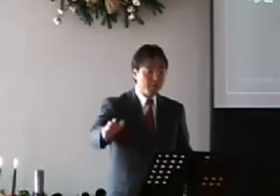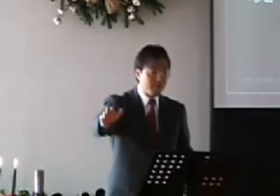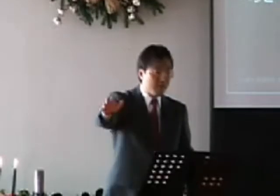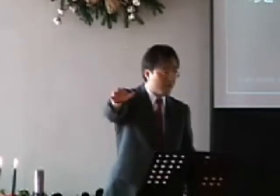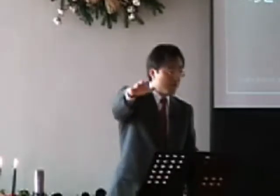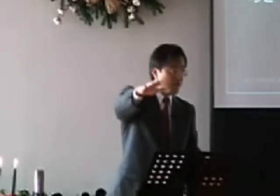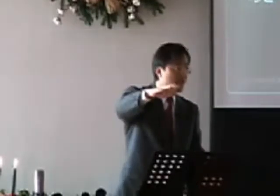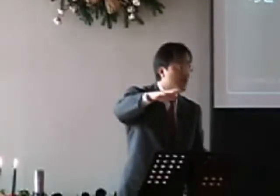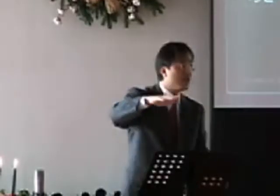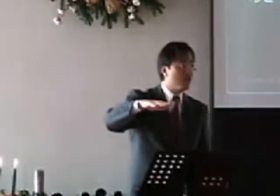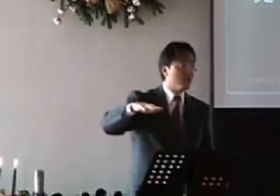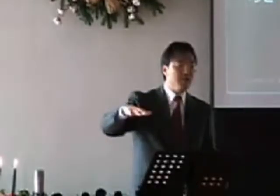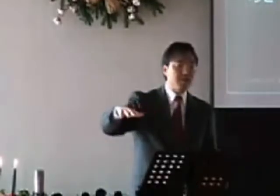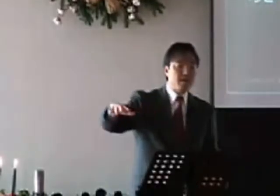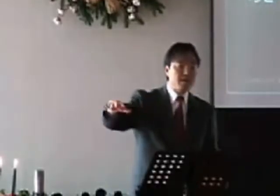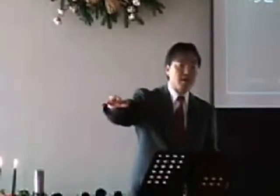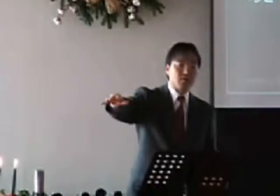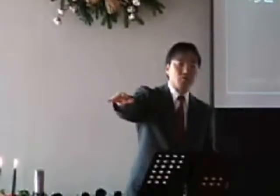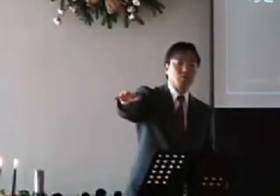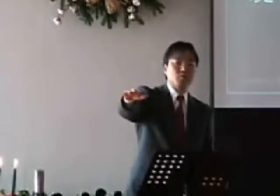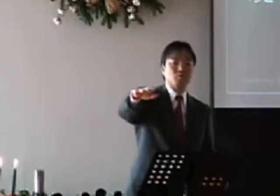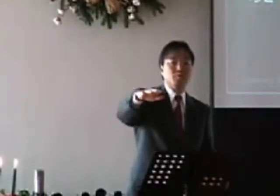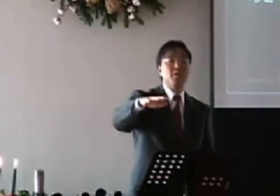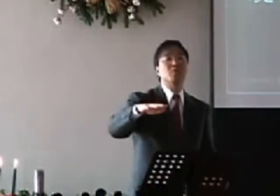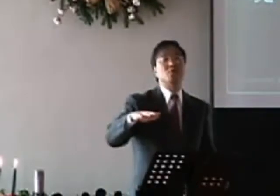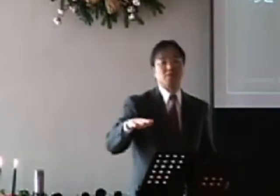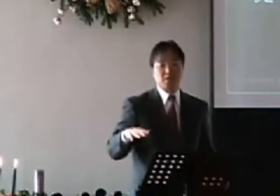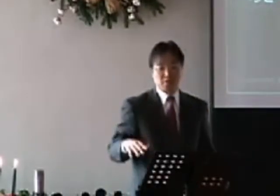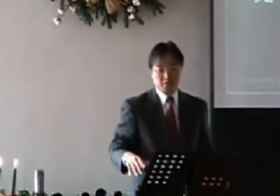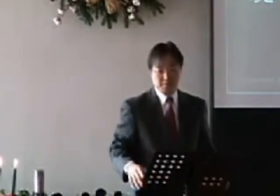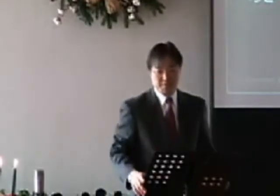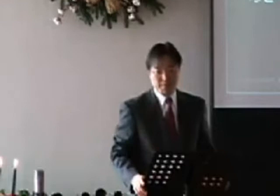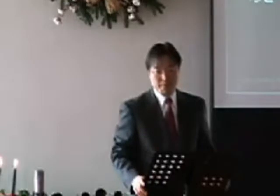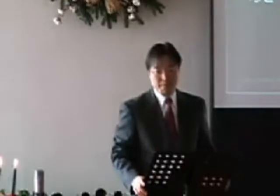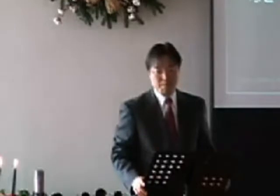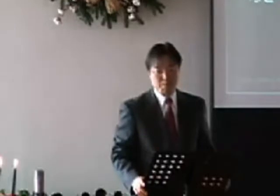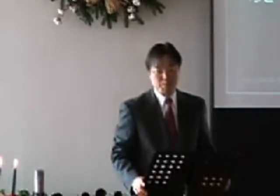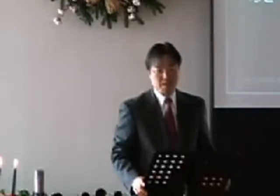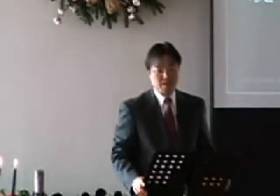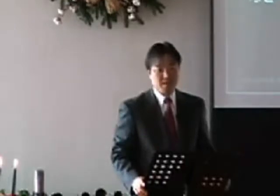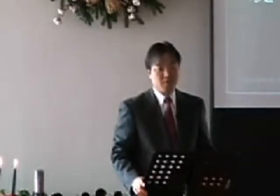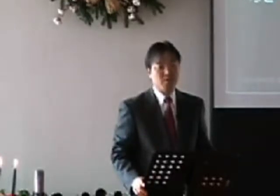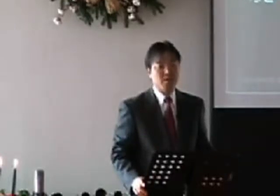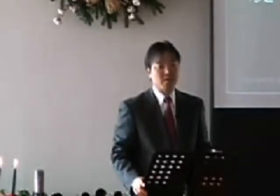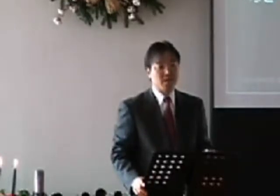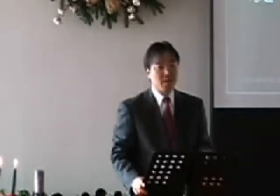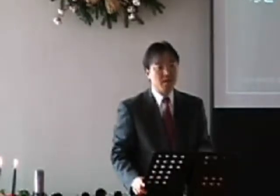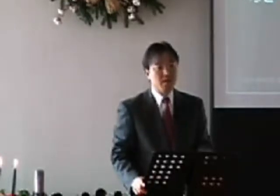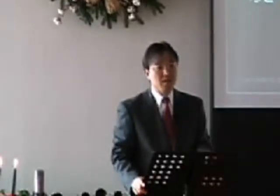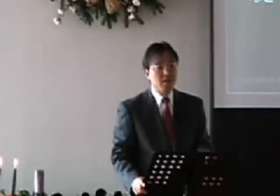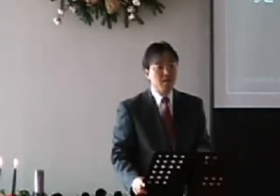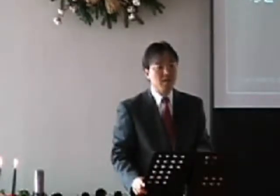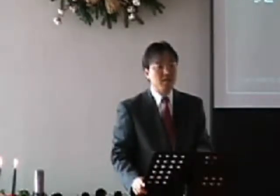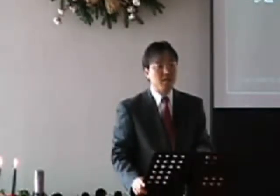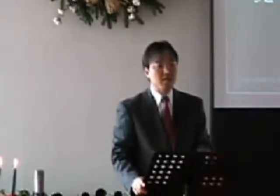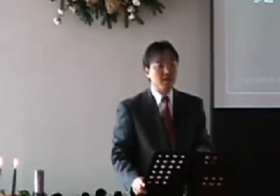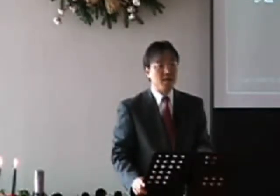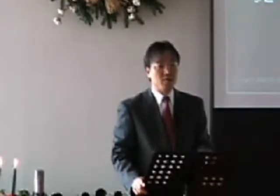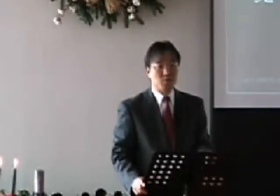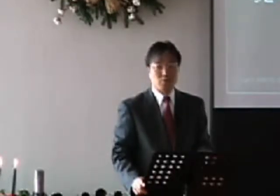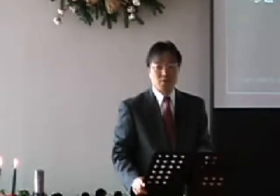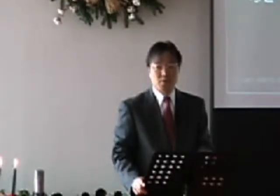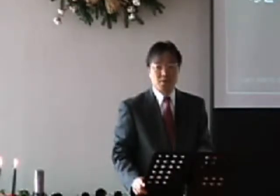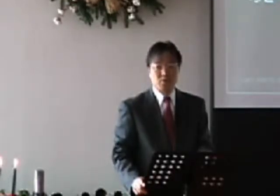まま帰っちゃった。それを聞いてヘロデはね、怒ったね、当然。そしてなんとこのベツレヘム一帯